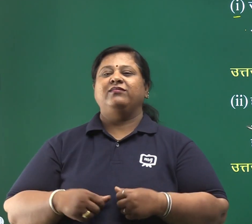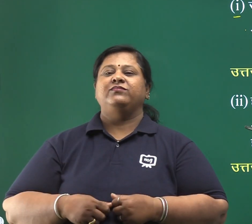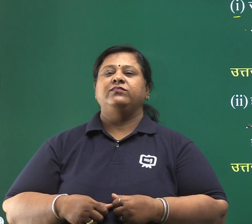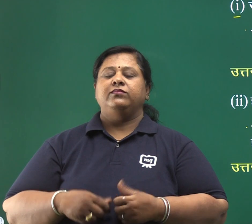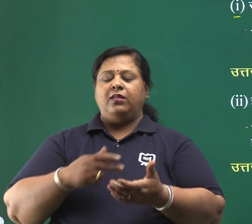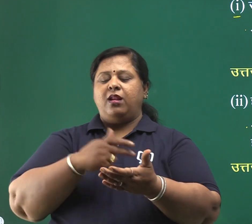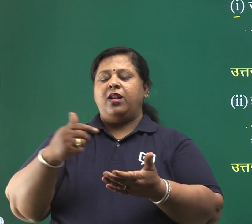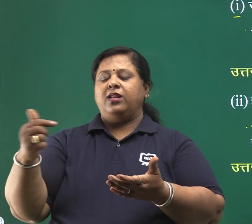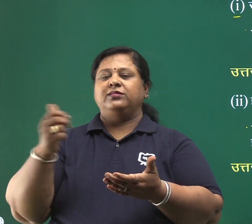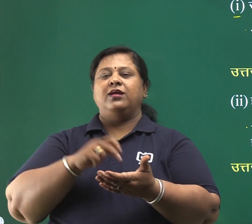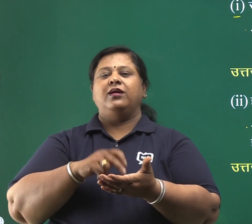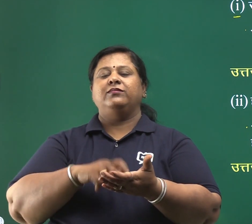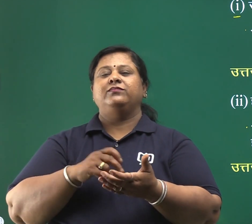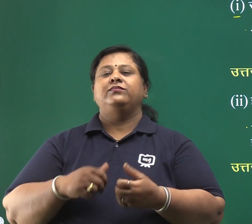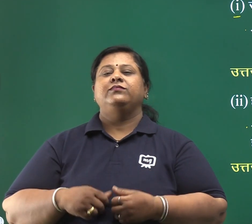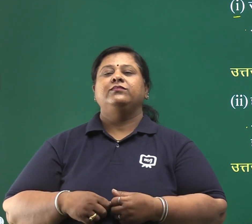रिक्त स्थान